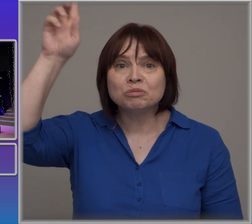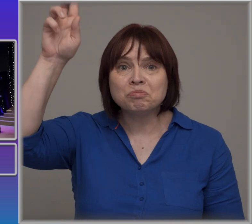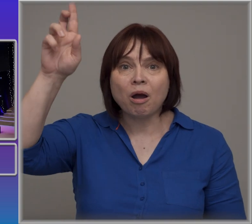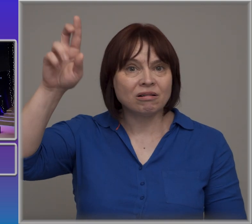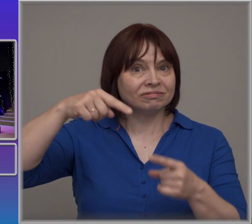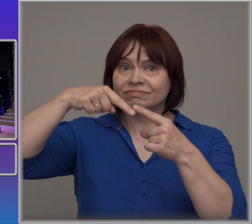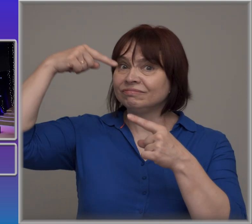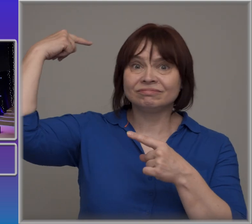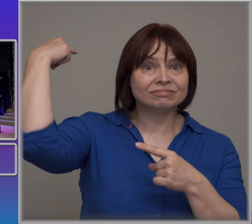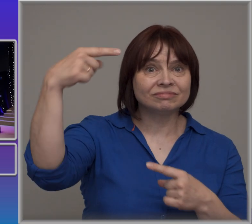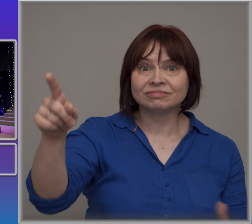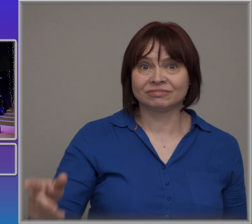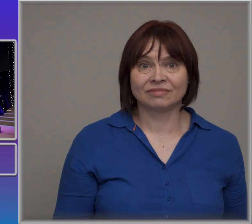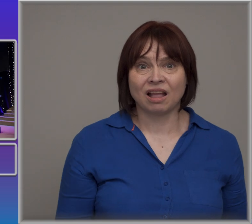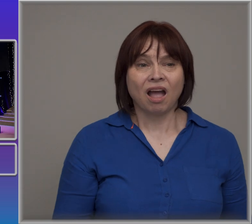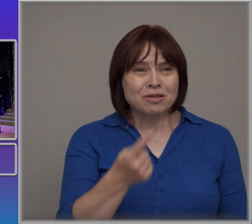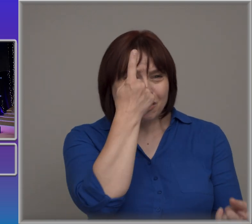люди пребывали в раю,